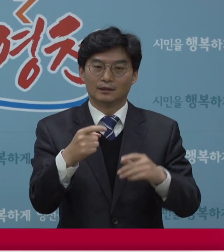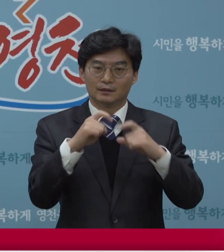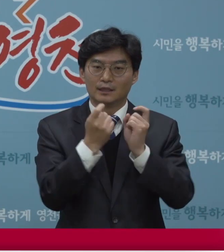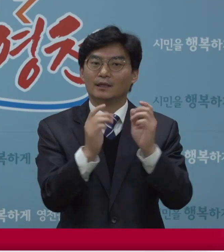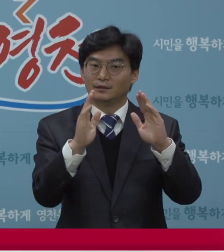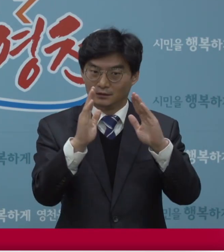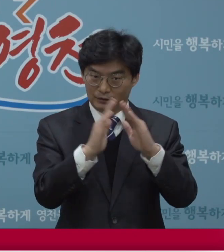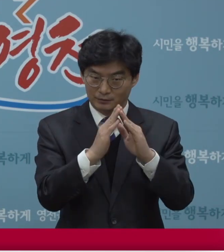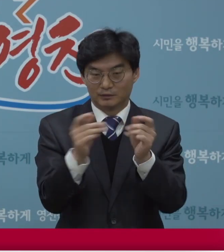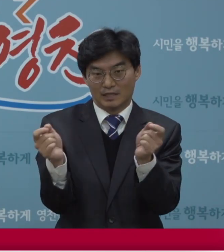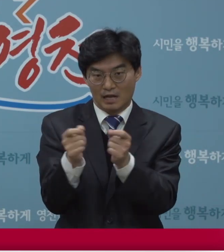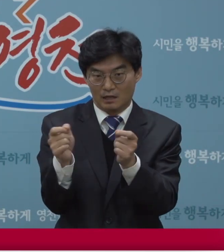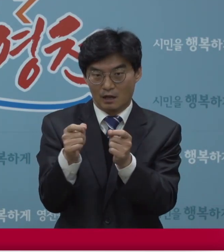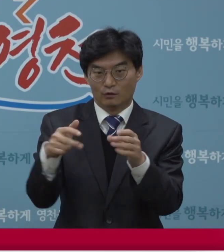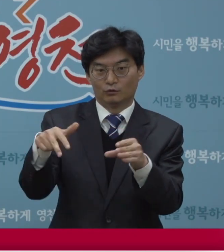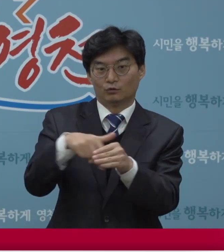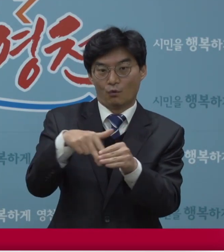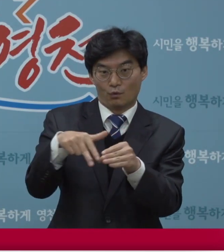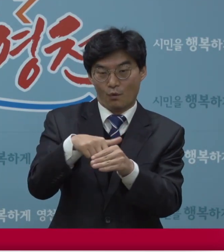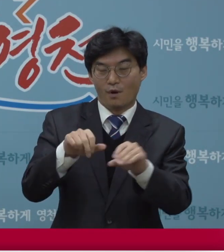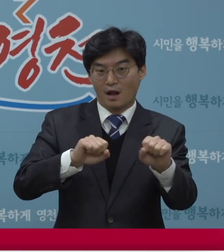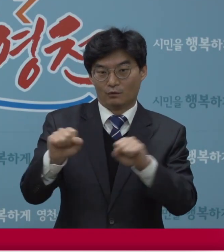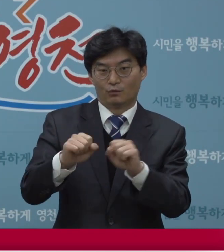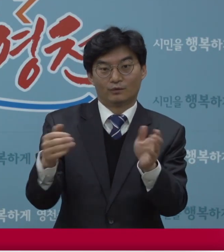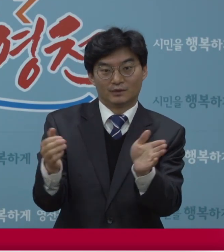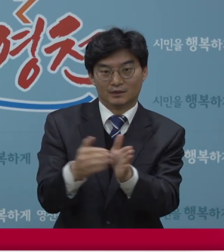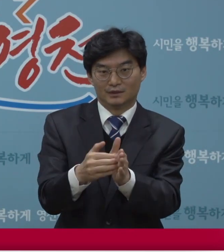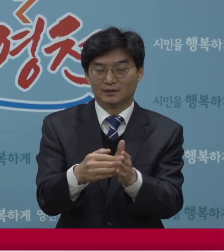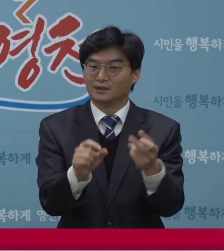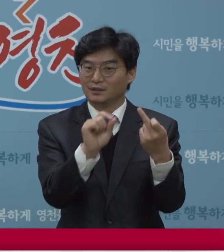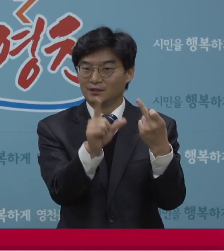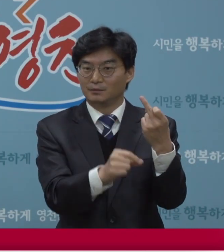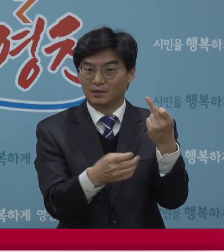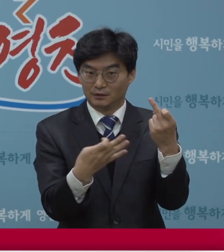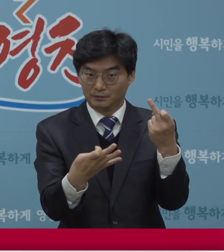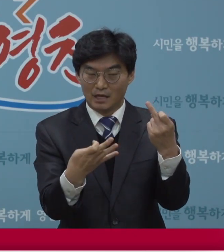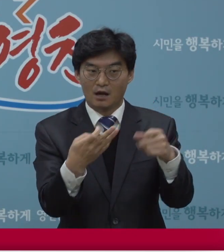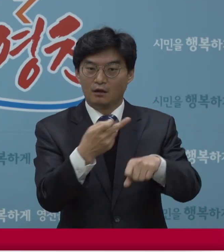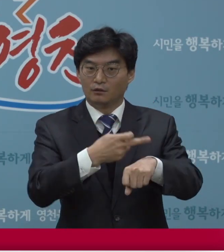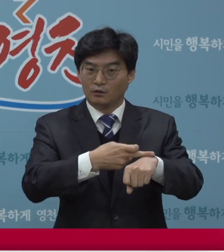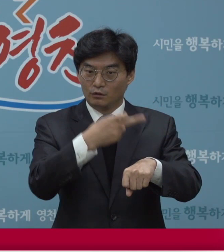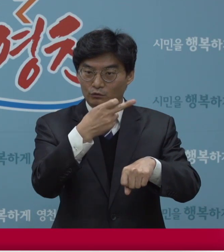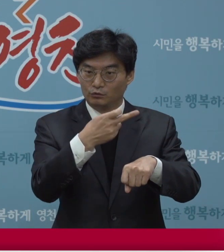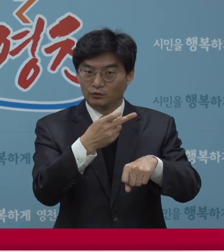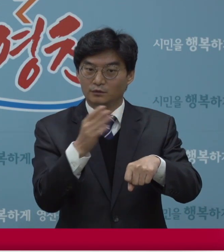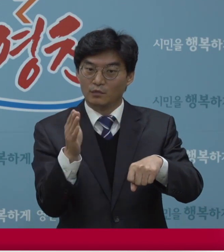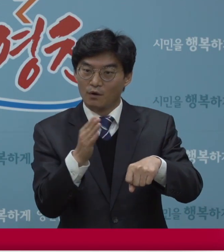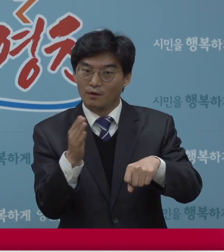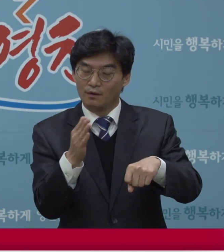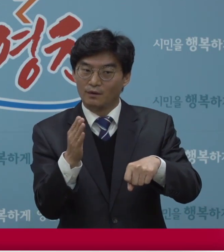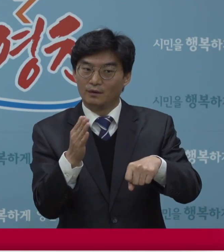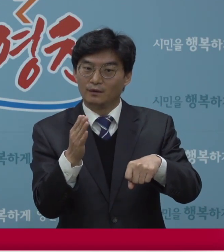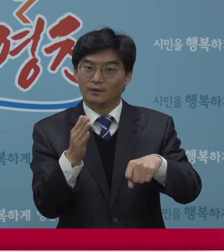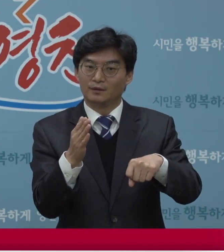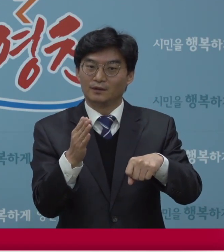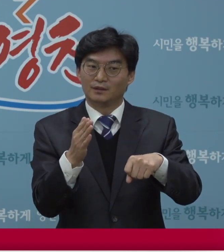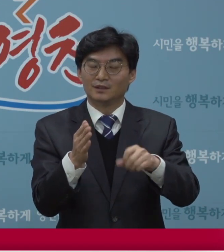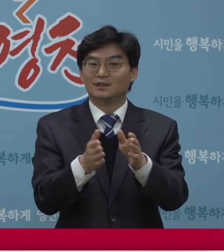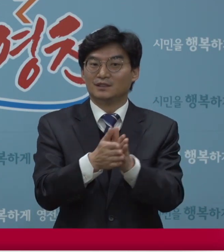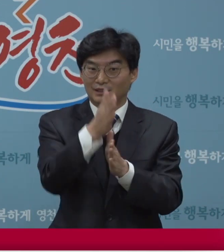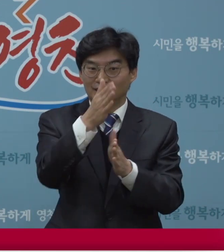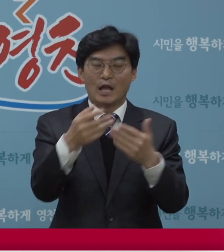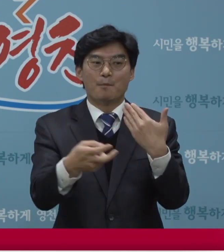산에서 종교활동을 했습니다. 12월 14일 12시 9분부터 23분 사이